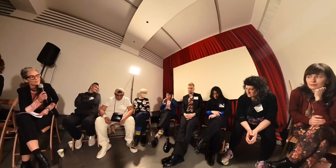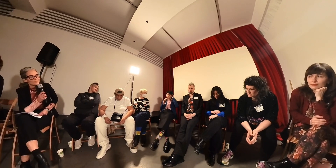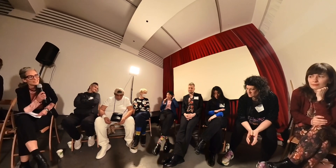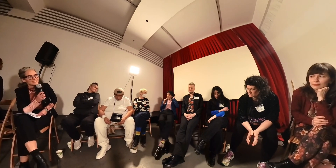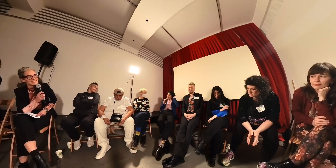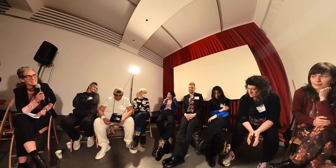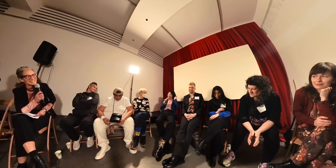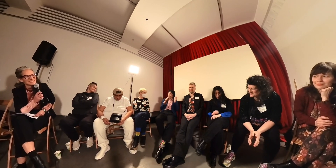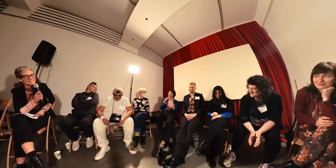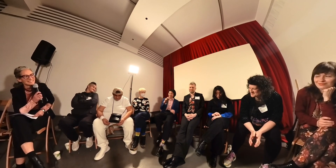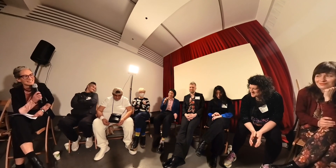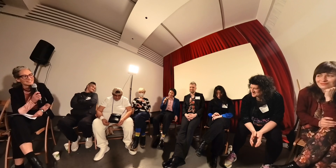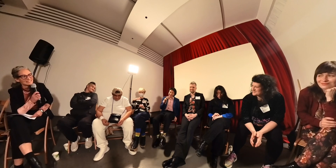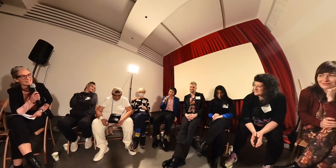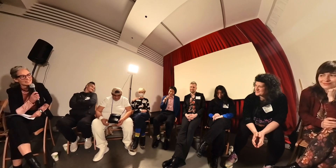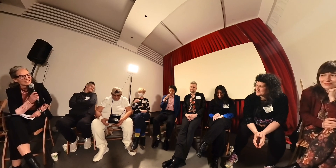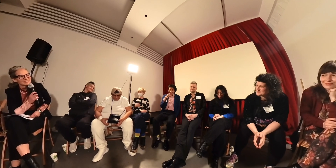poleno někdy.